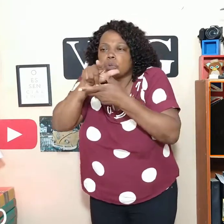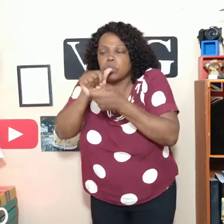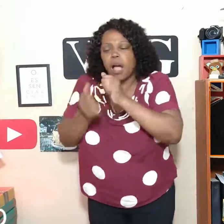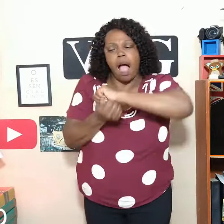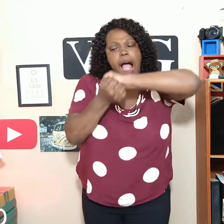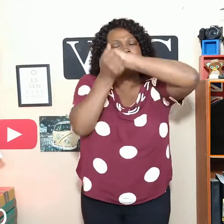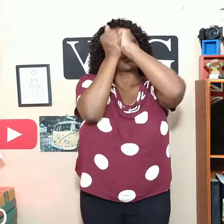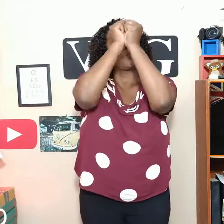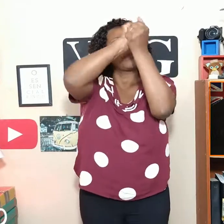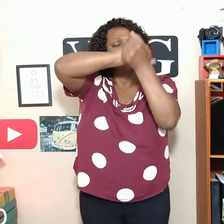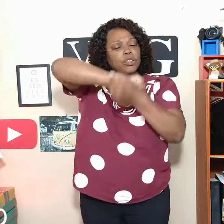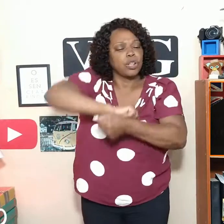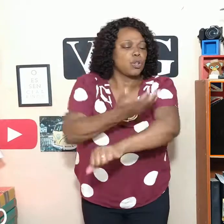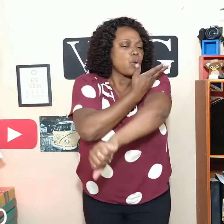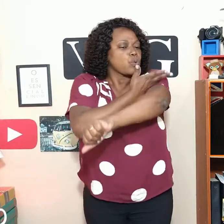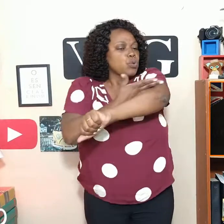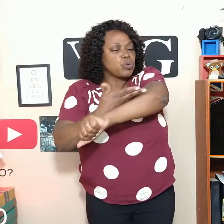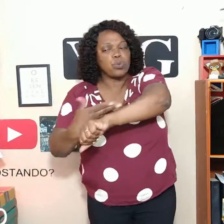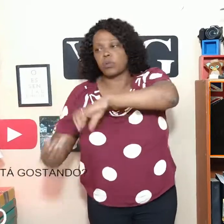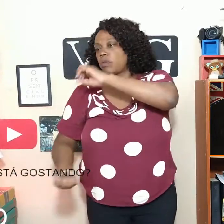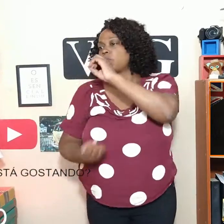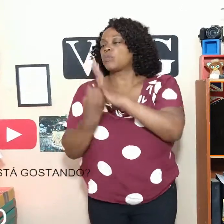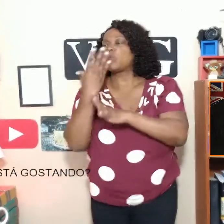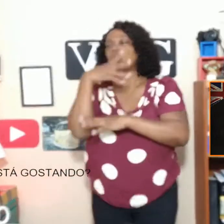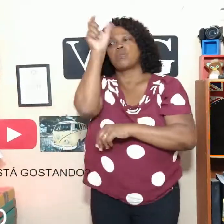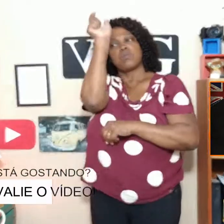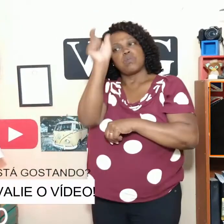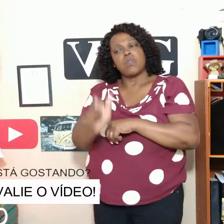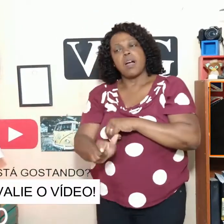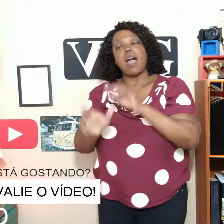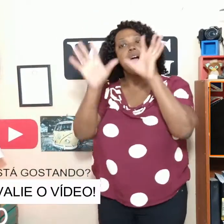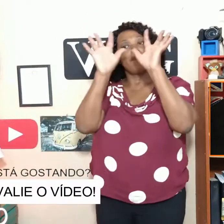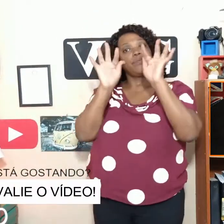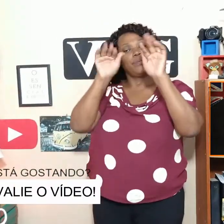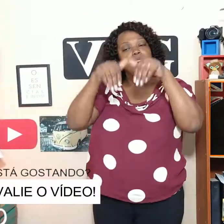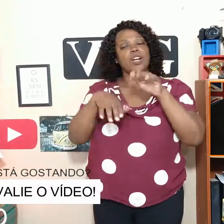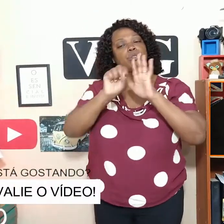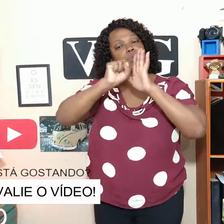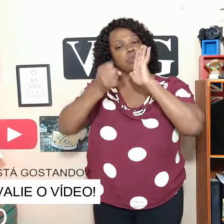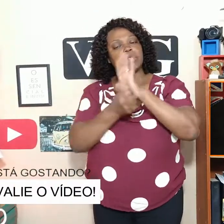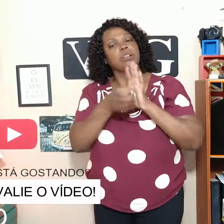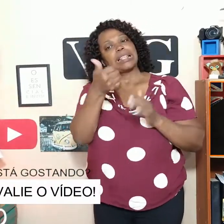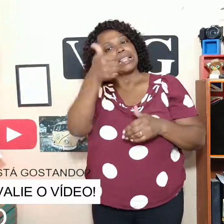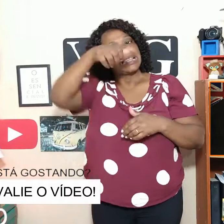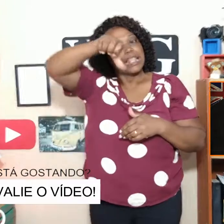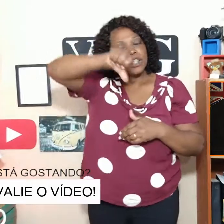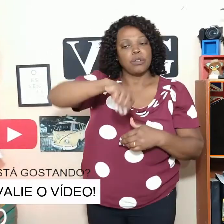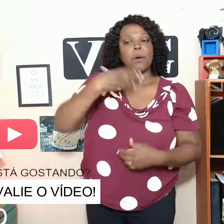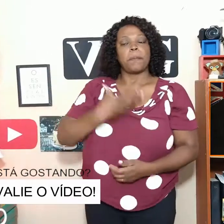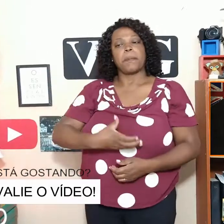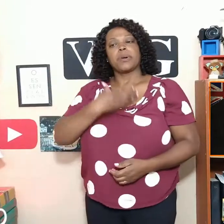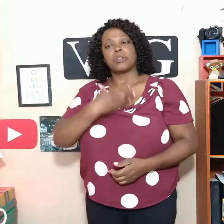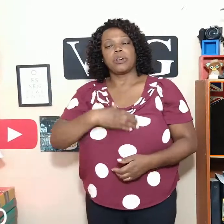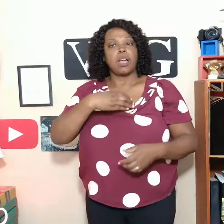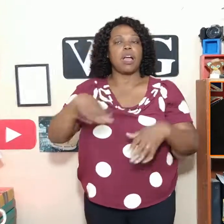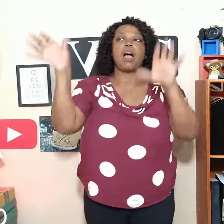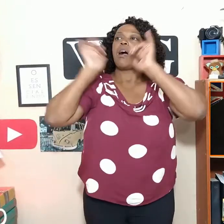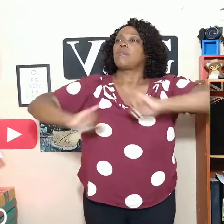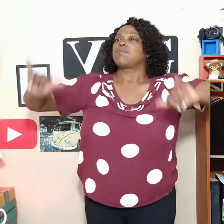antigos costumes, seja introduzindo um novo personagem. Será também no fim do século XIX que o Papai Noel será associado a propagandas e